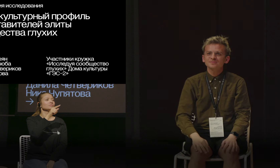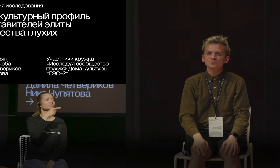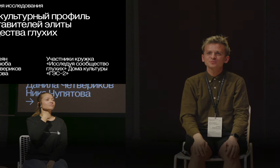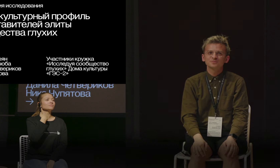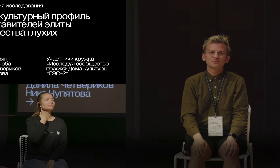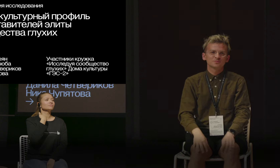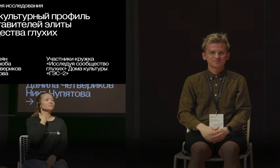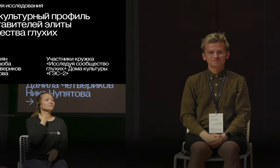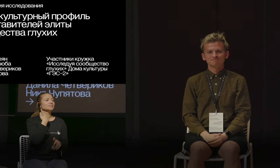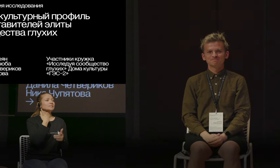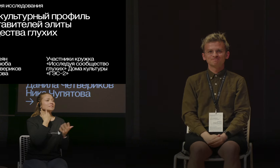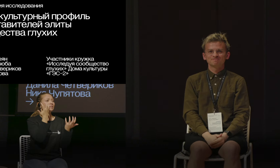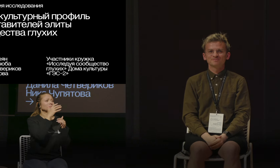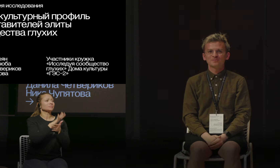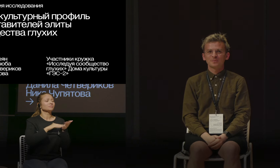Я не заметил так.